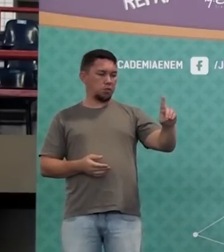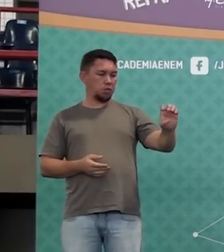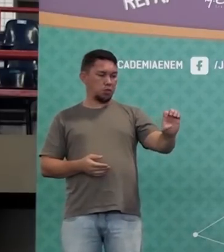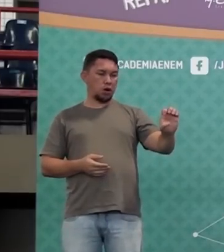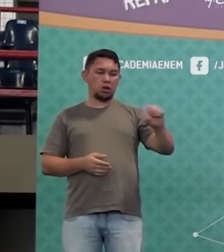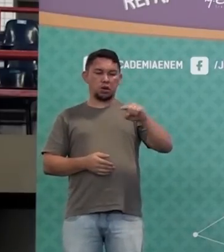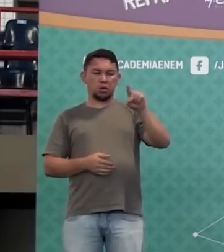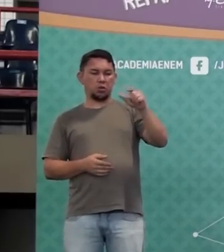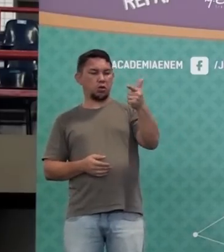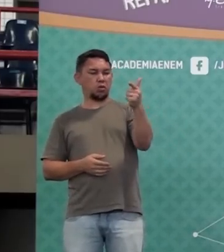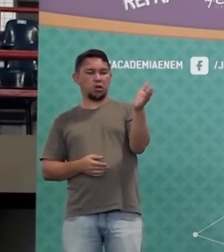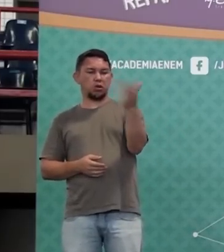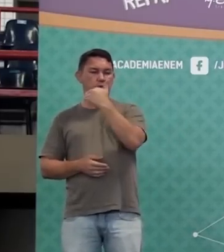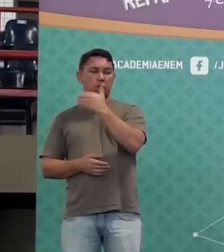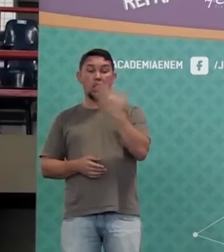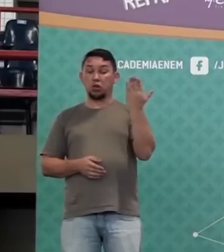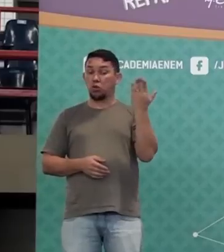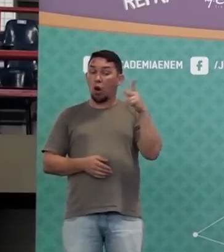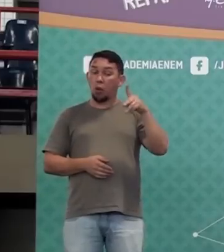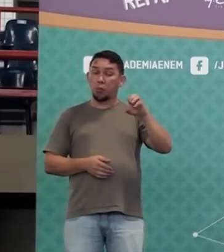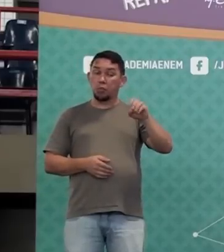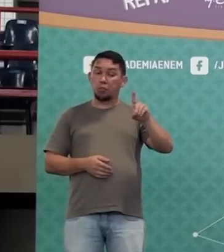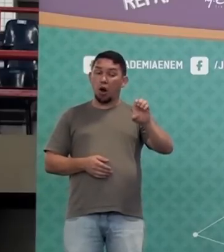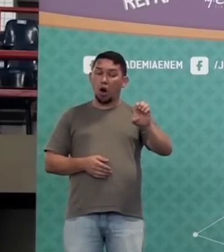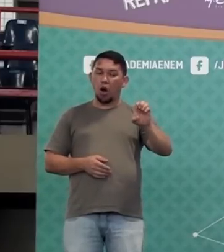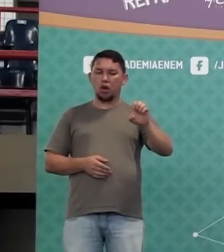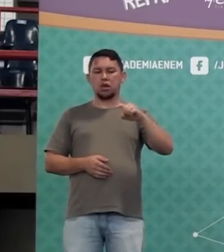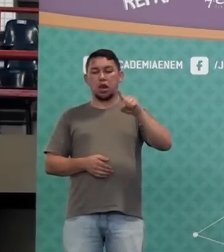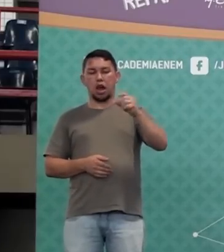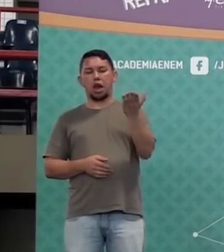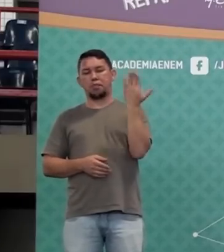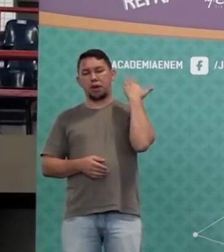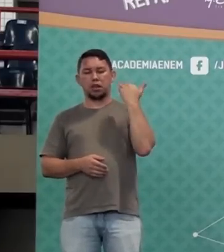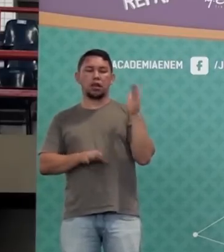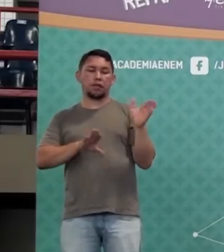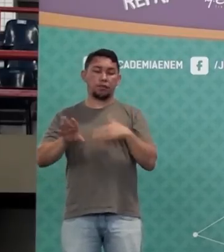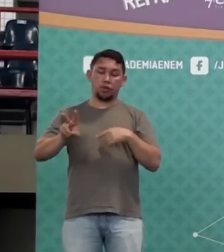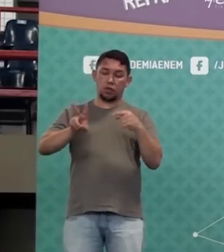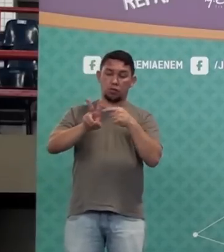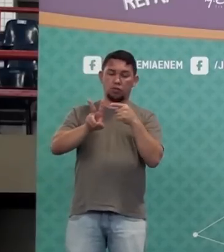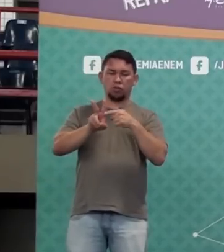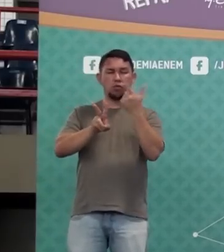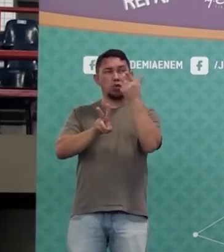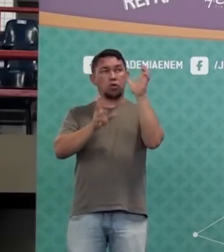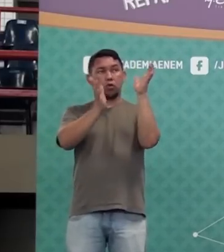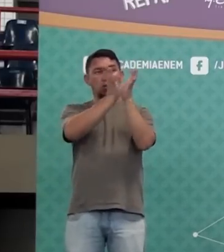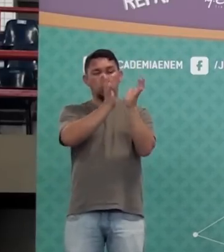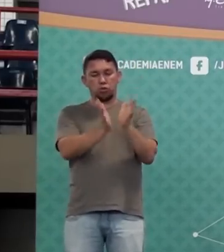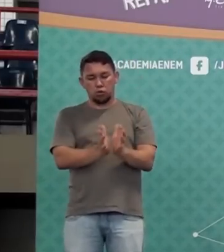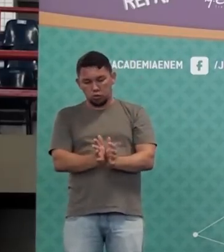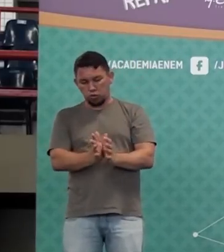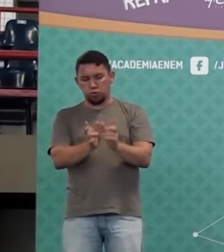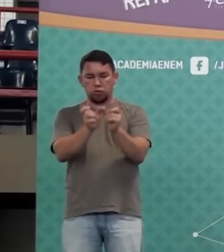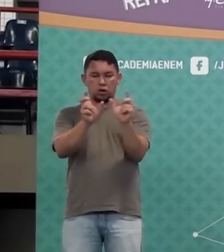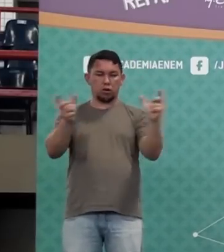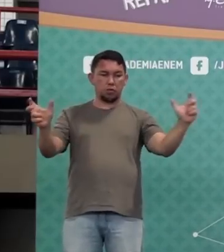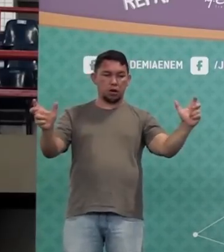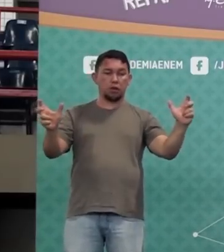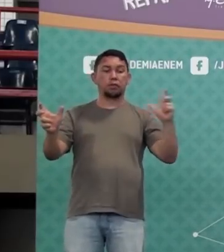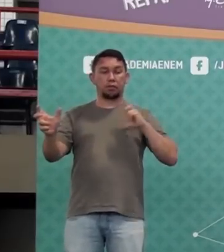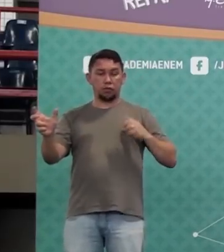acento. Pessoal, quem manteve os verbos, que também tem outras classes gramaticais,